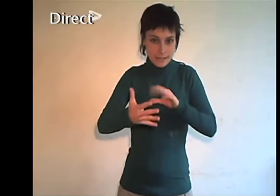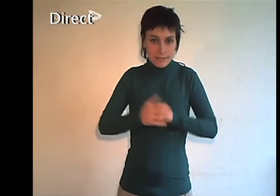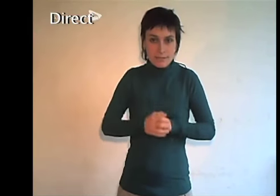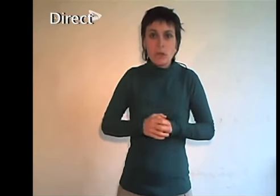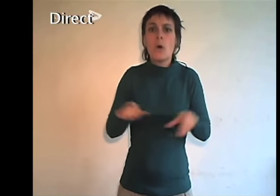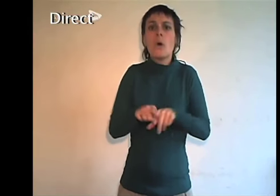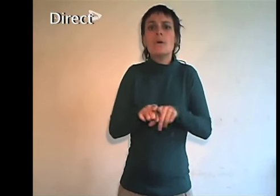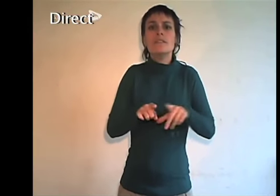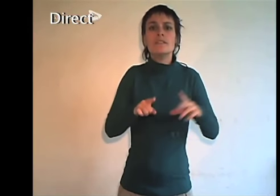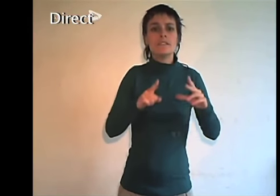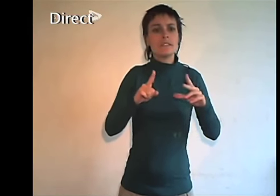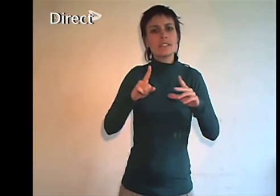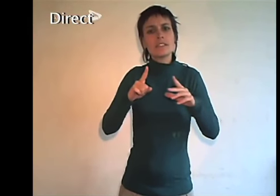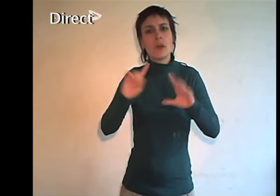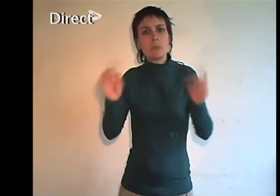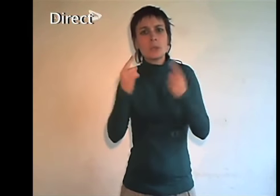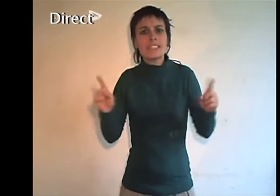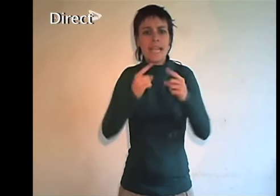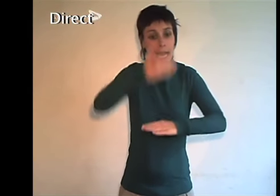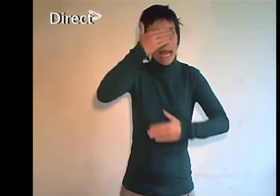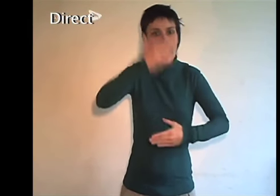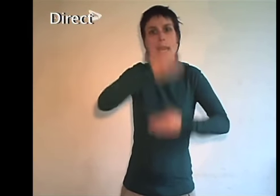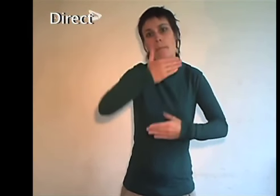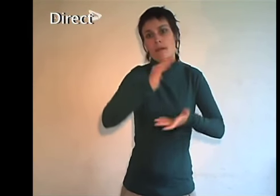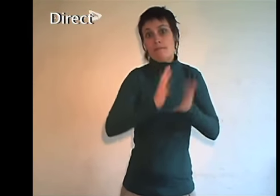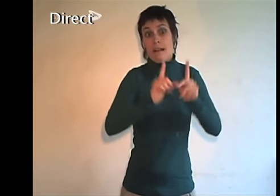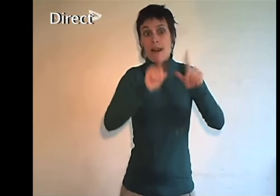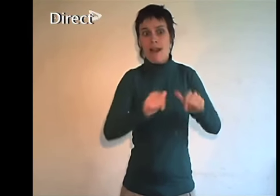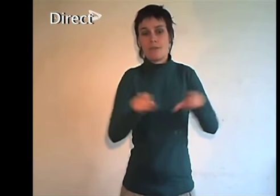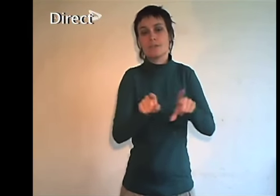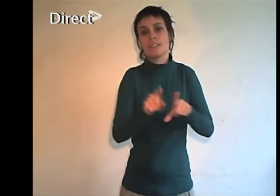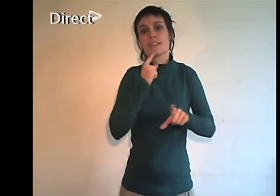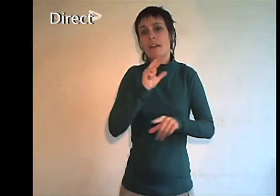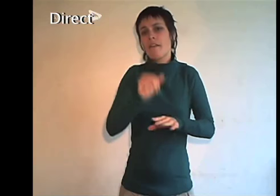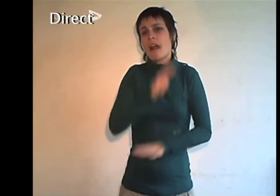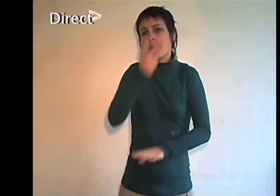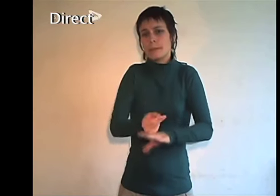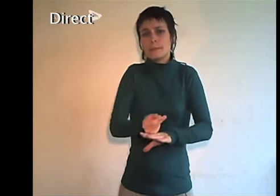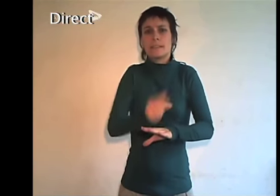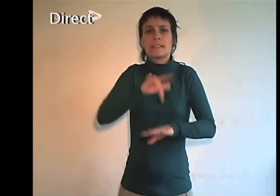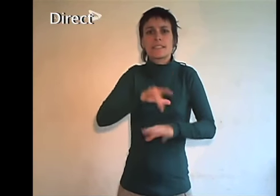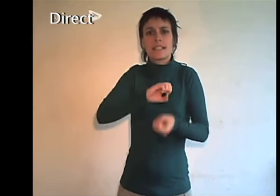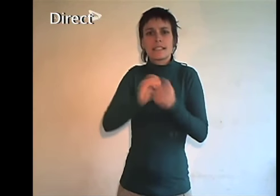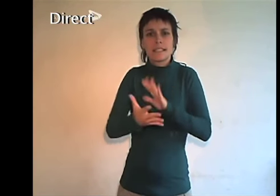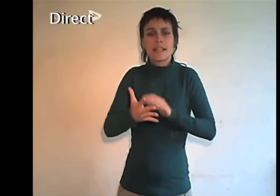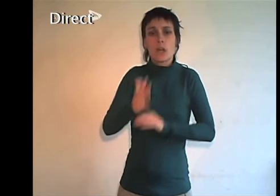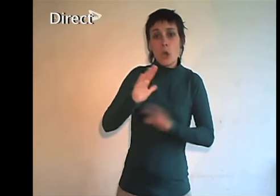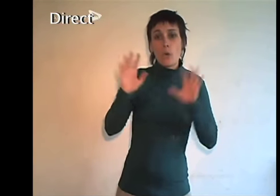bientôt sur le site internet, et les films aussi, les morceaux de musique sont aussi des clips en langue des signes. Donc on va essayer de mettre tout ça sur le site Le Front du